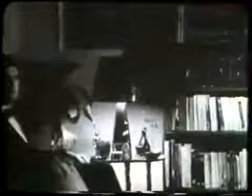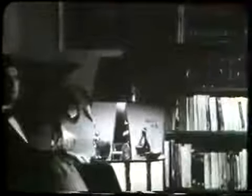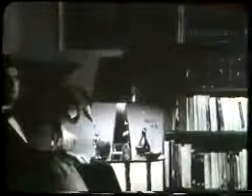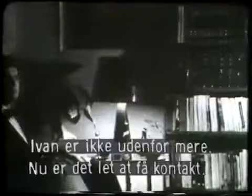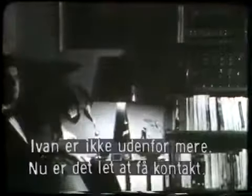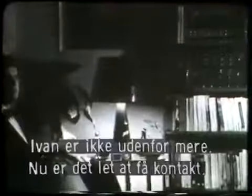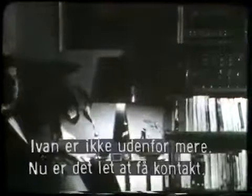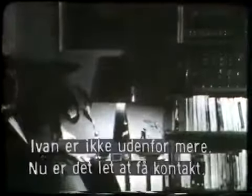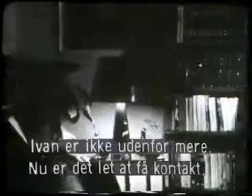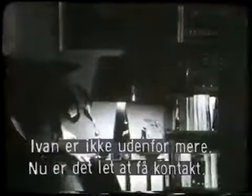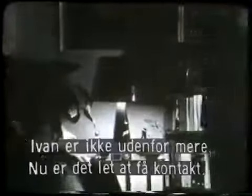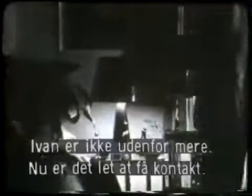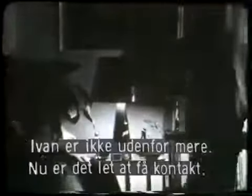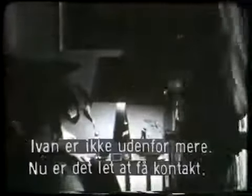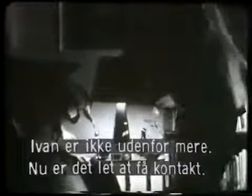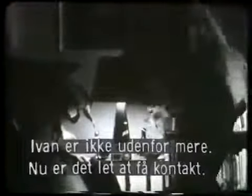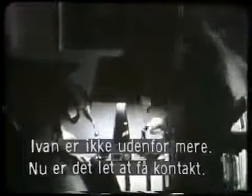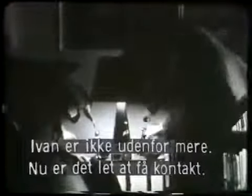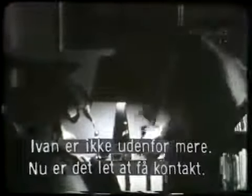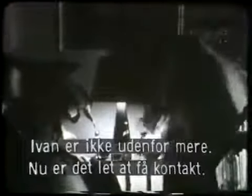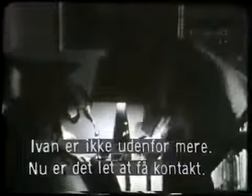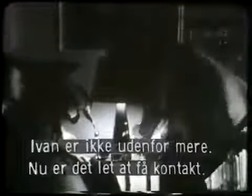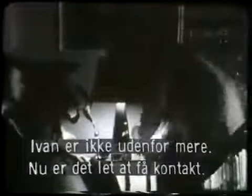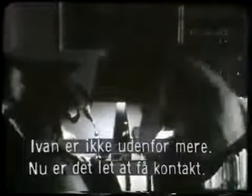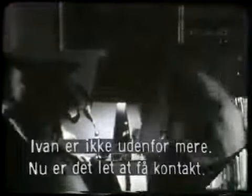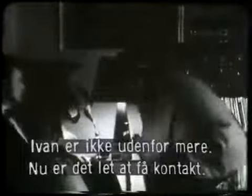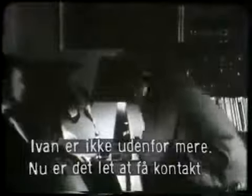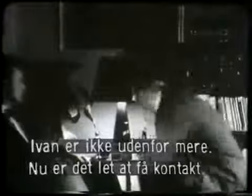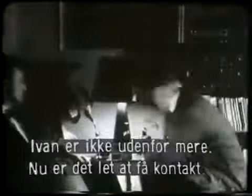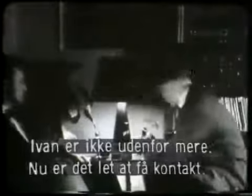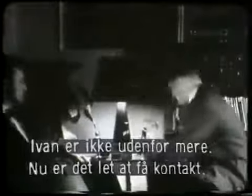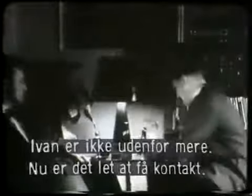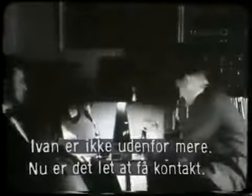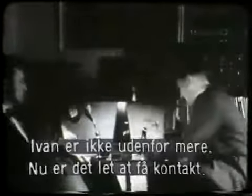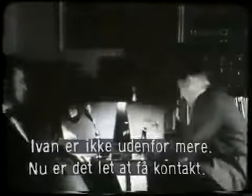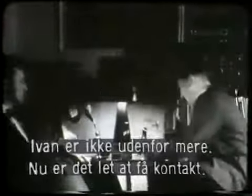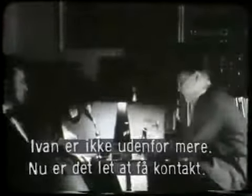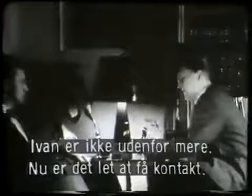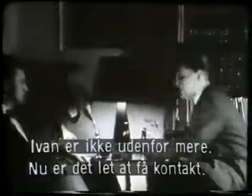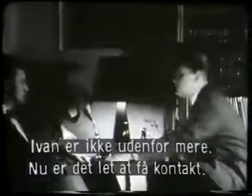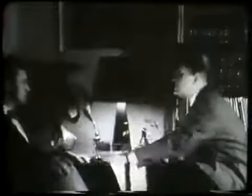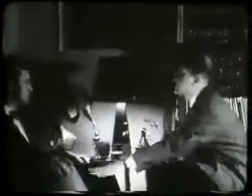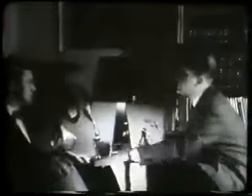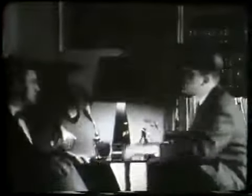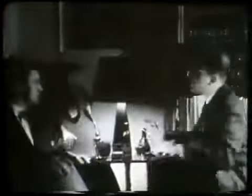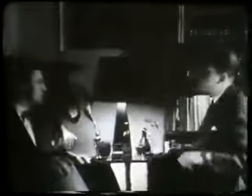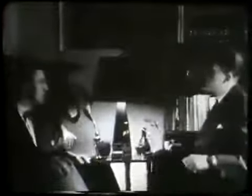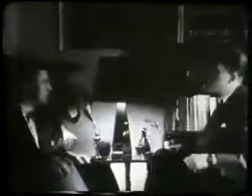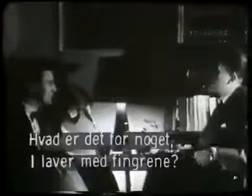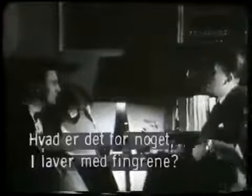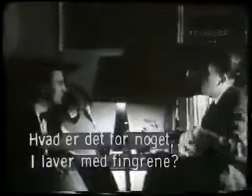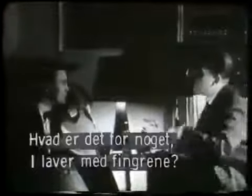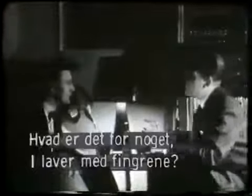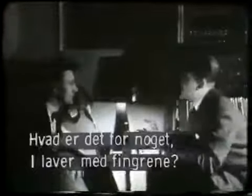Ivan føler sig ikke mere udenfor. Nu er det let nok at få kontakt. Du, hvad er det